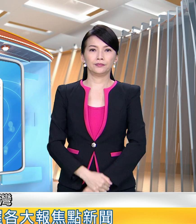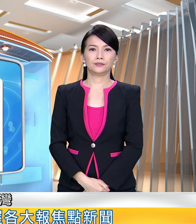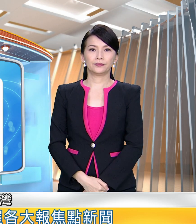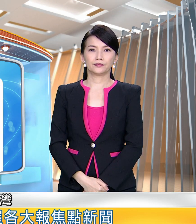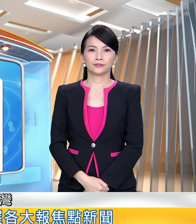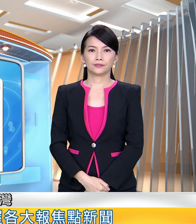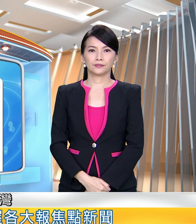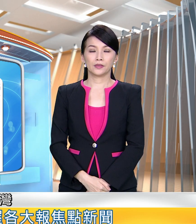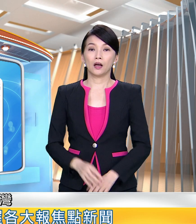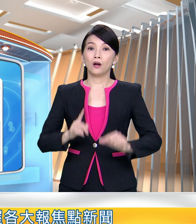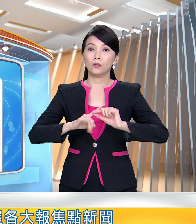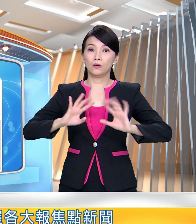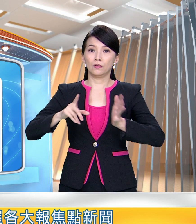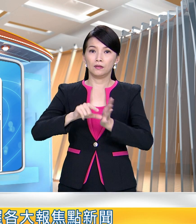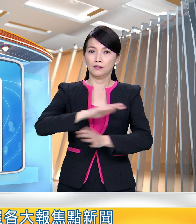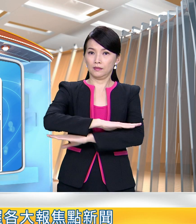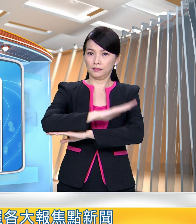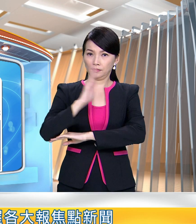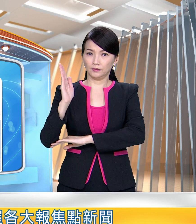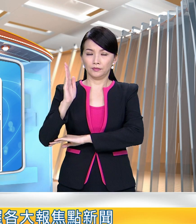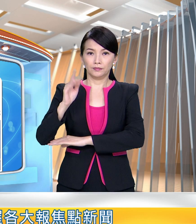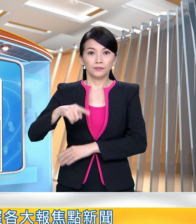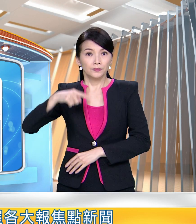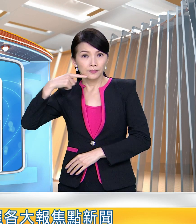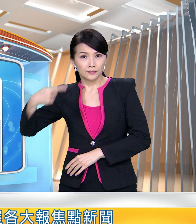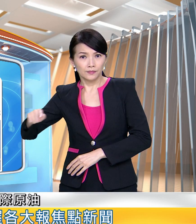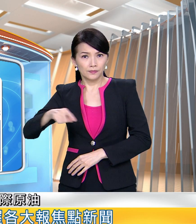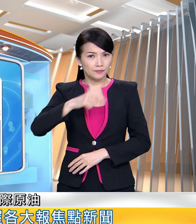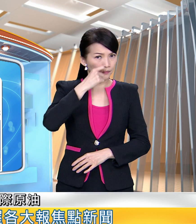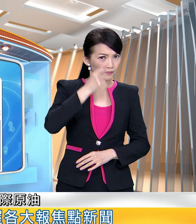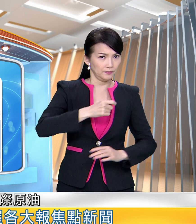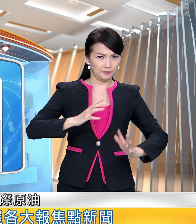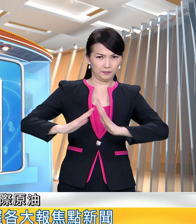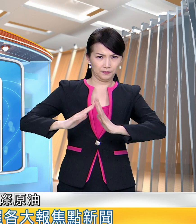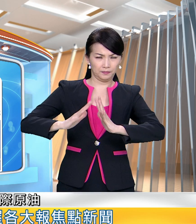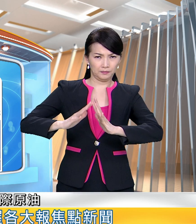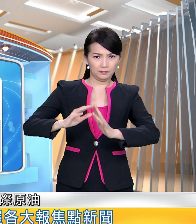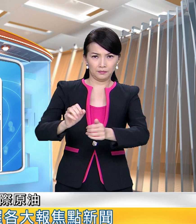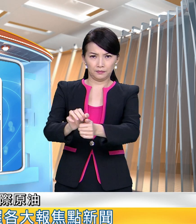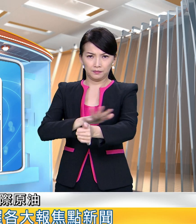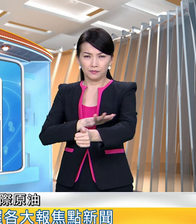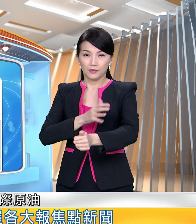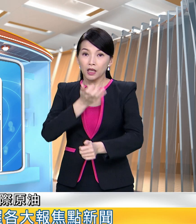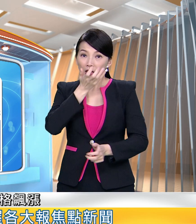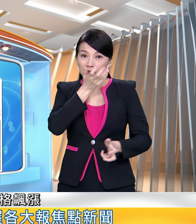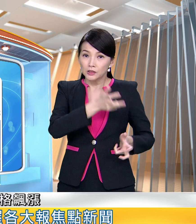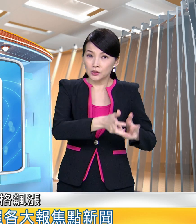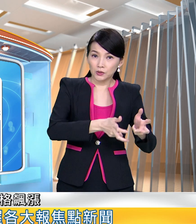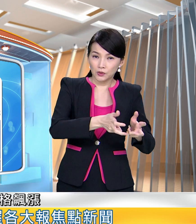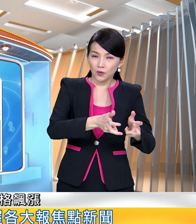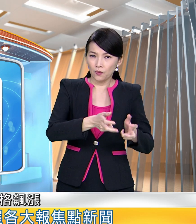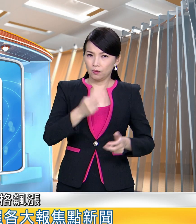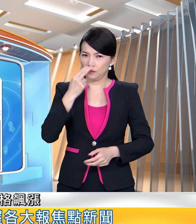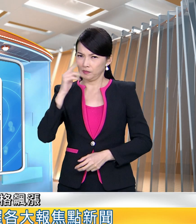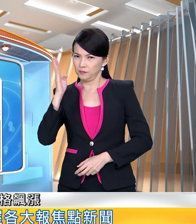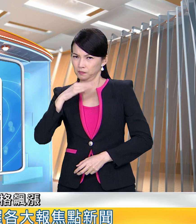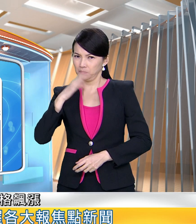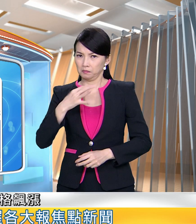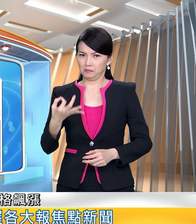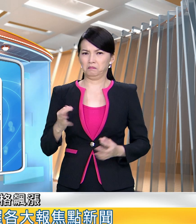湾。中国时报报道，俄乌战争导致国际原油、天然气等能源